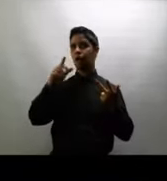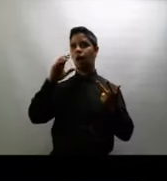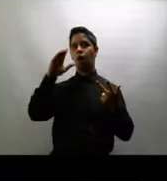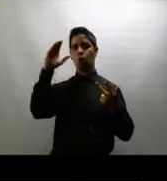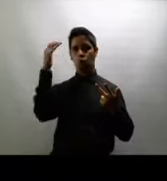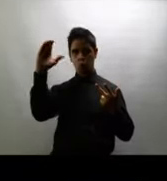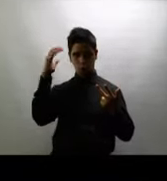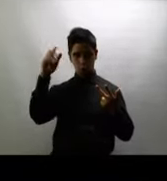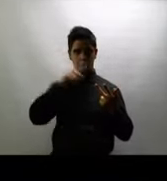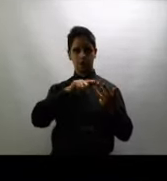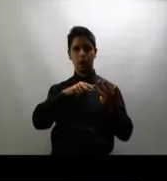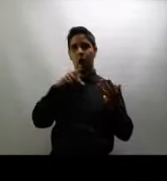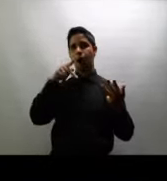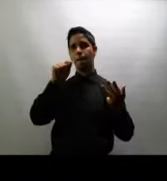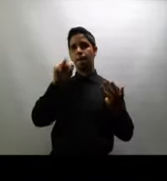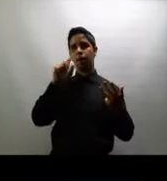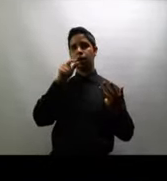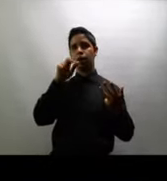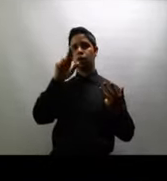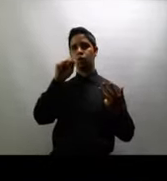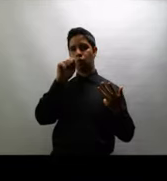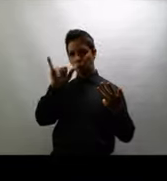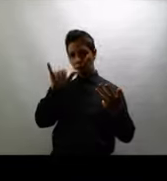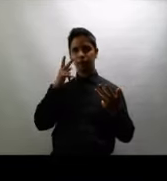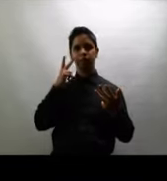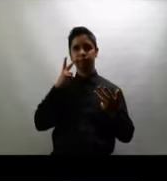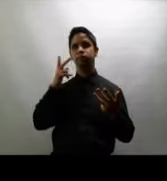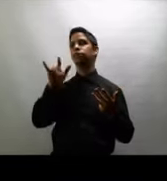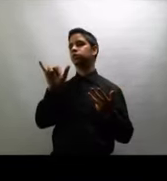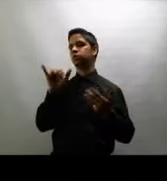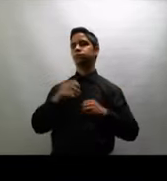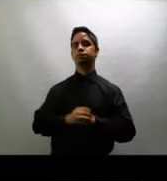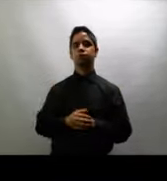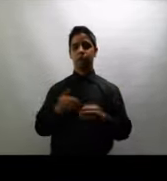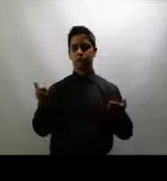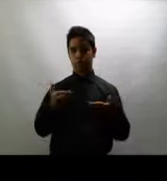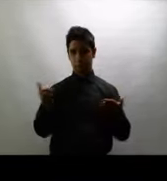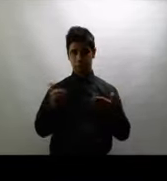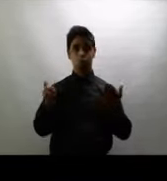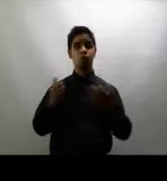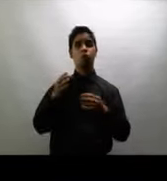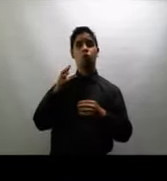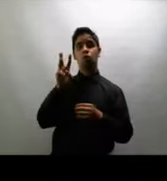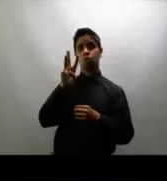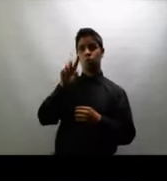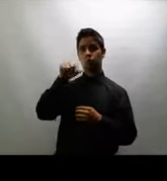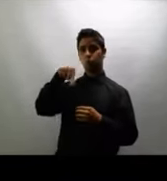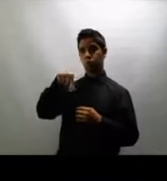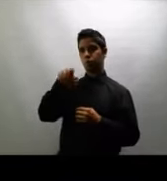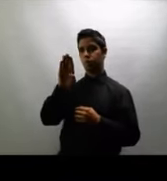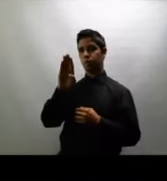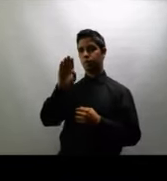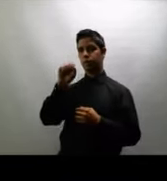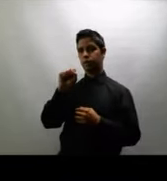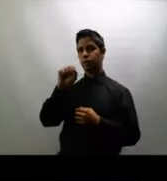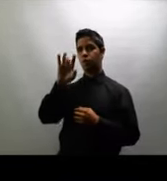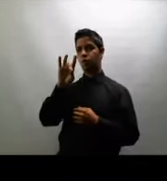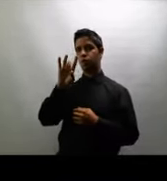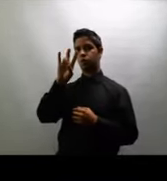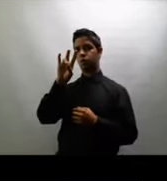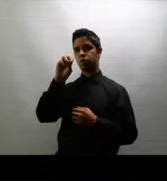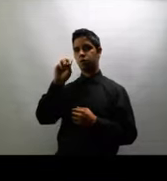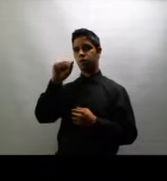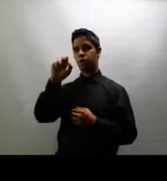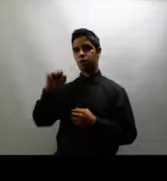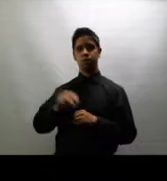la internet. Y estábamos entonces en WQBS 870 AM, que dijeron a todo el mundo menos WQBS. Bueno,